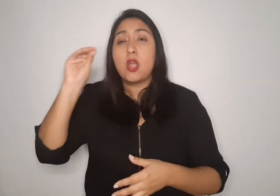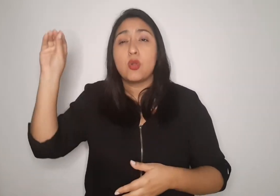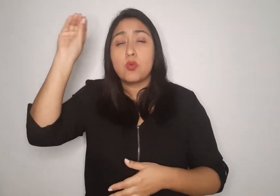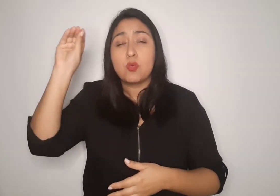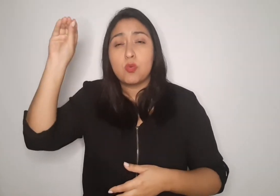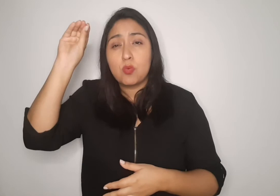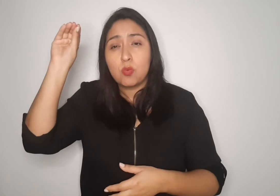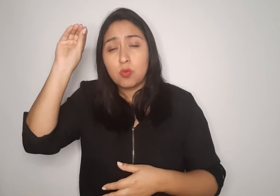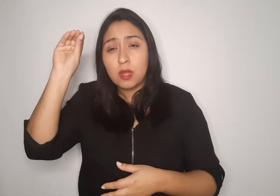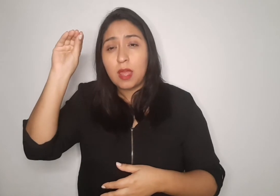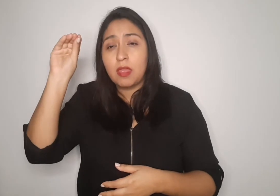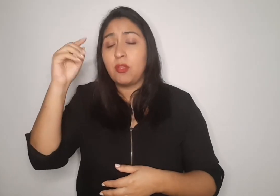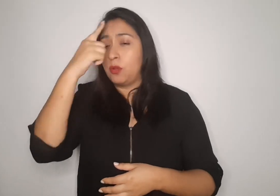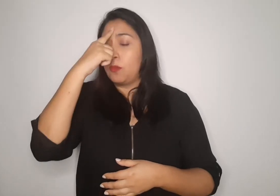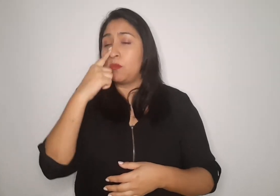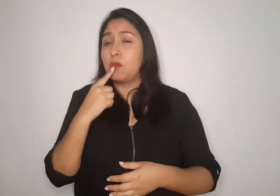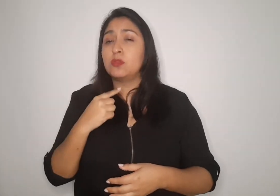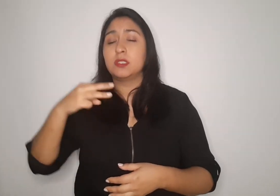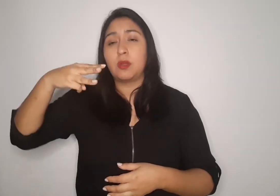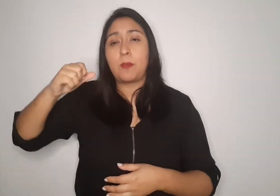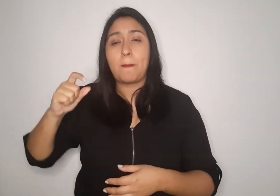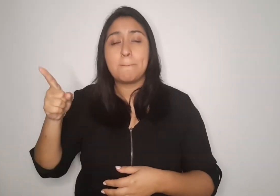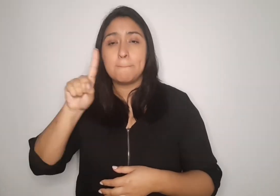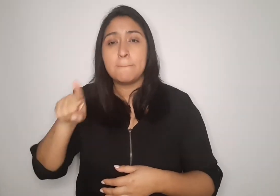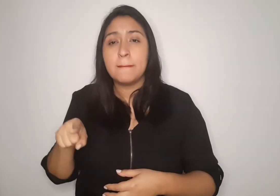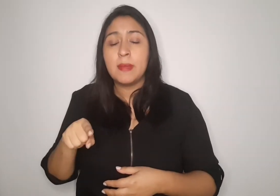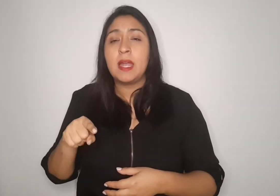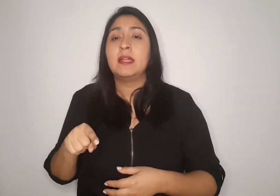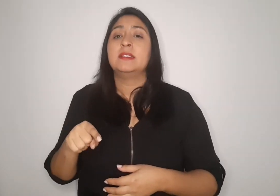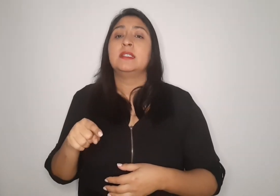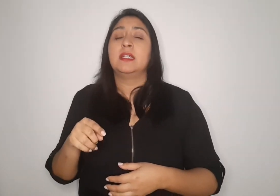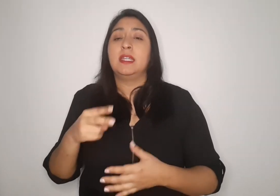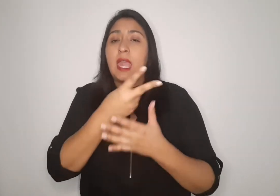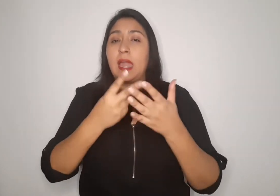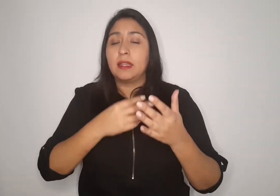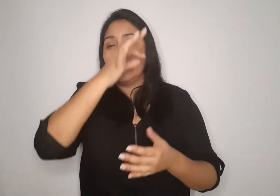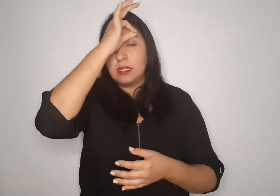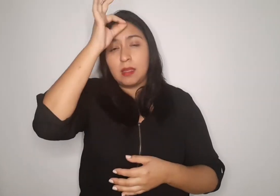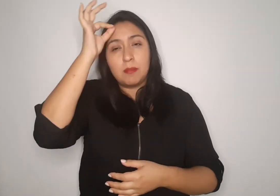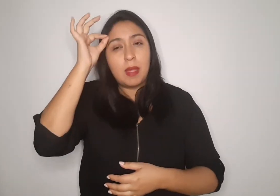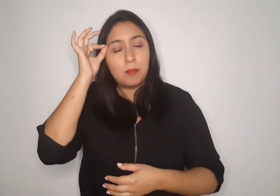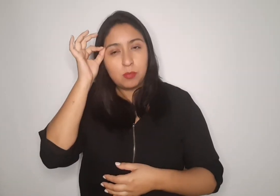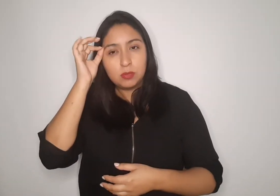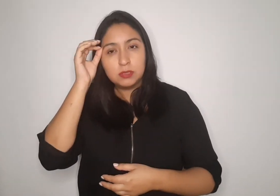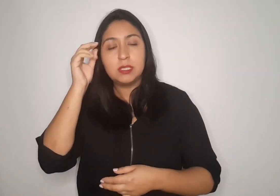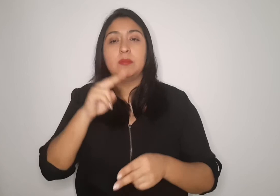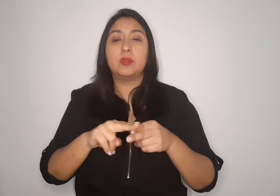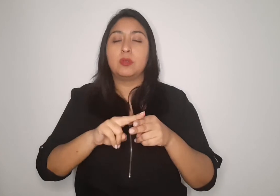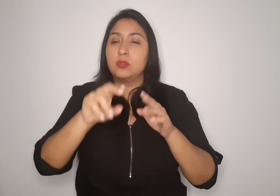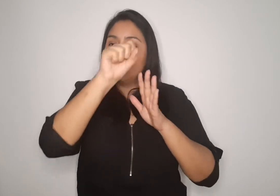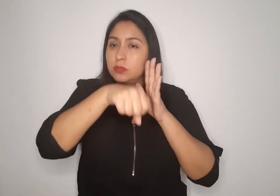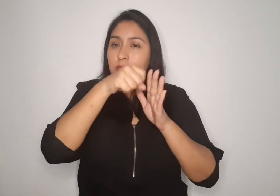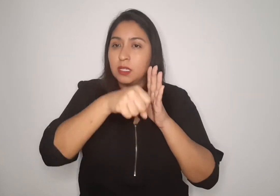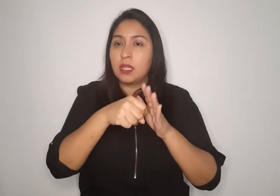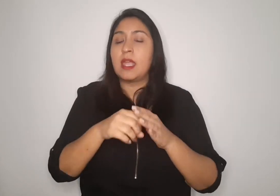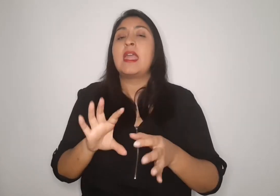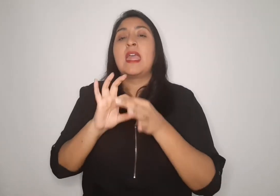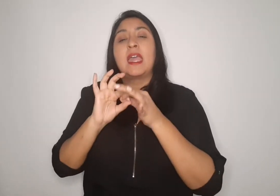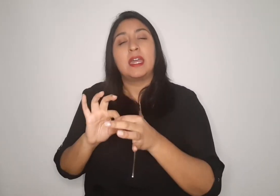y artista de la comunidad mapuche, muchas gracias también por compartir tus reflexiones y también por estos buenos deseos de lo